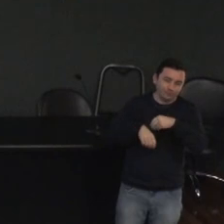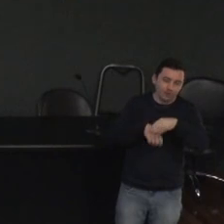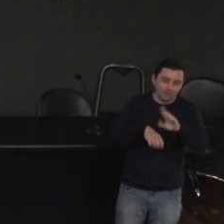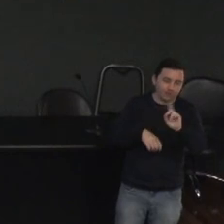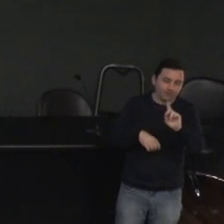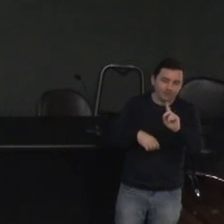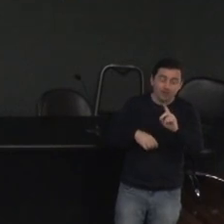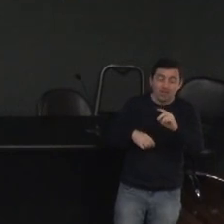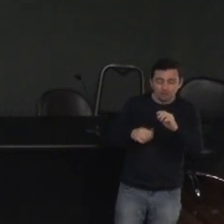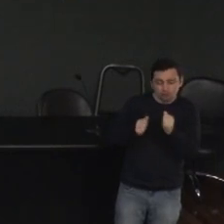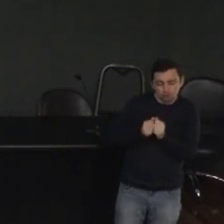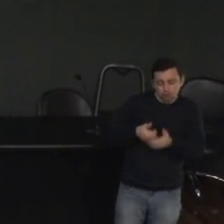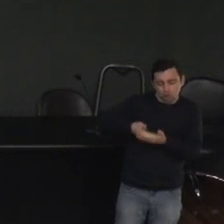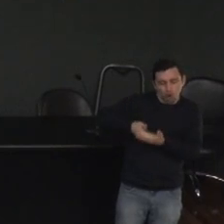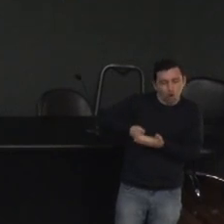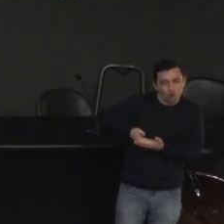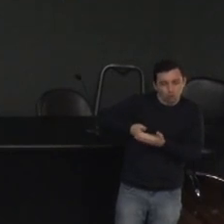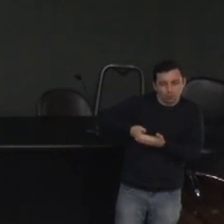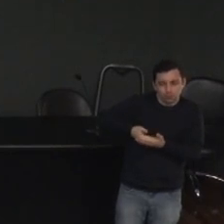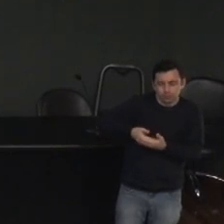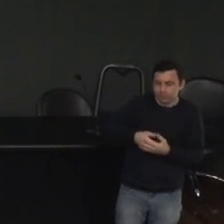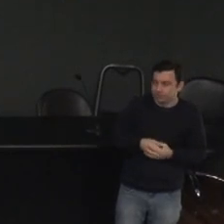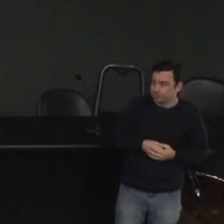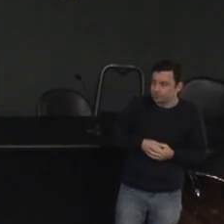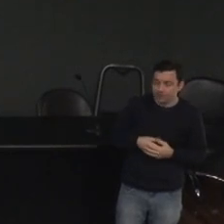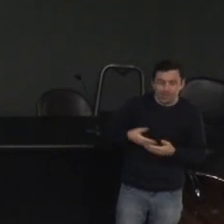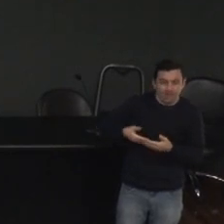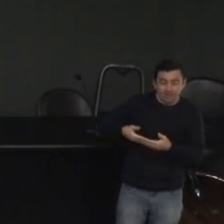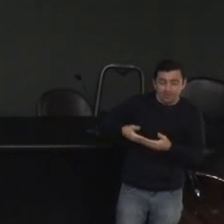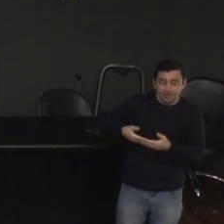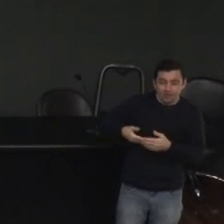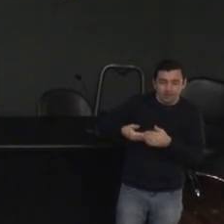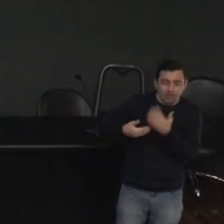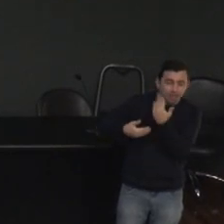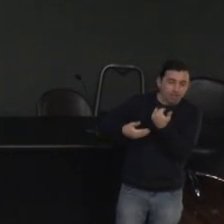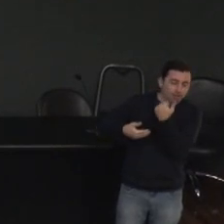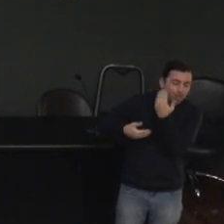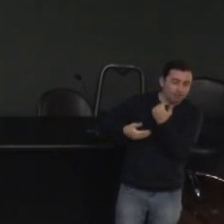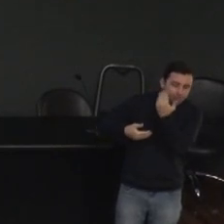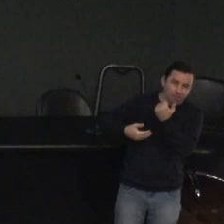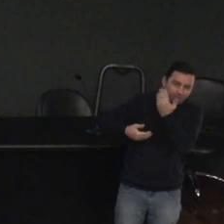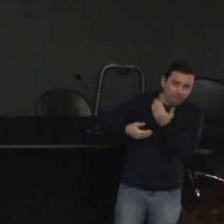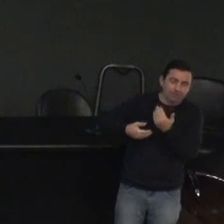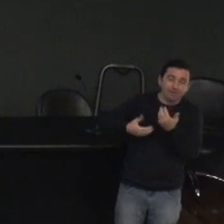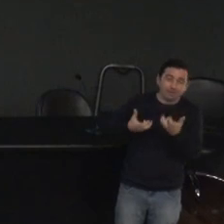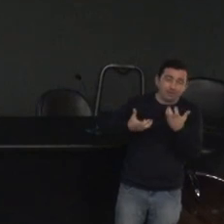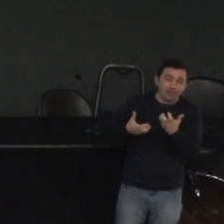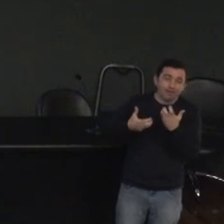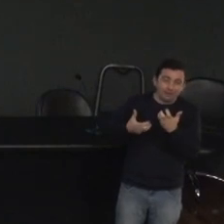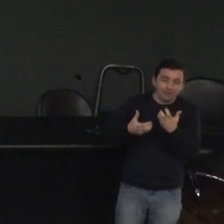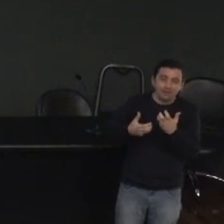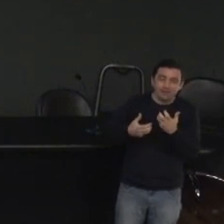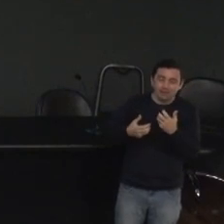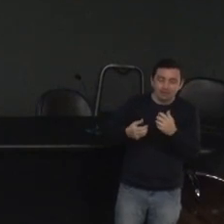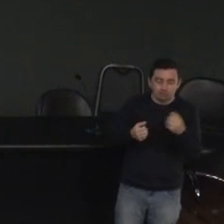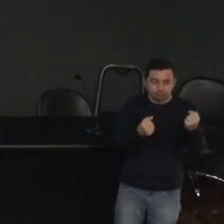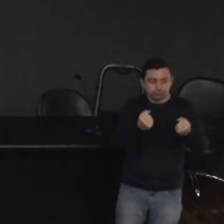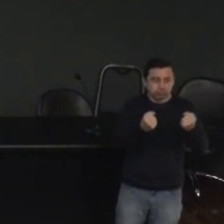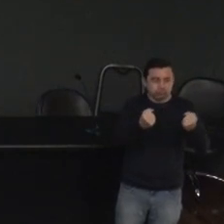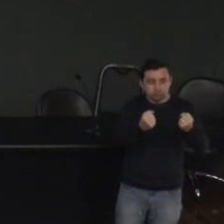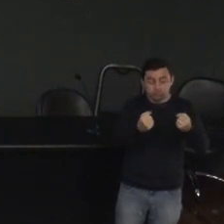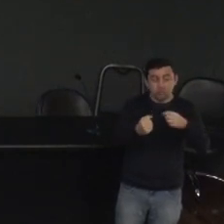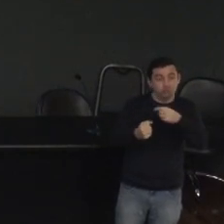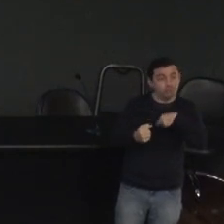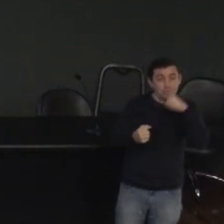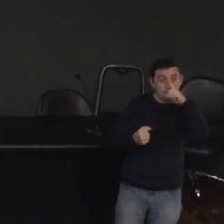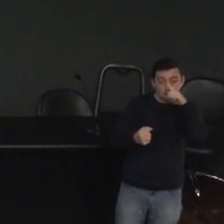meu colo e teve uma hora que o bicho deu uma louca e quis me lamber e tal não sei o quê e eu dirigindo me tirou atenção é um evento